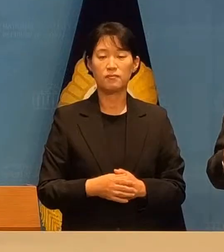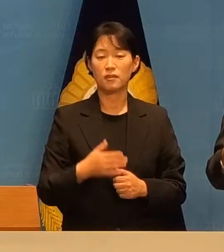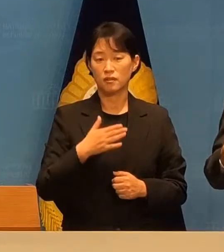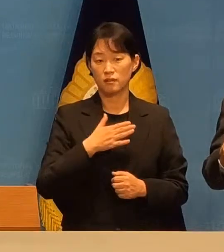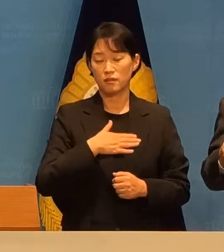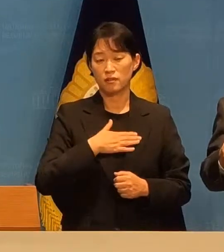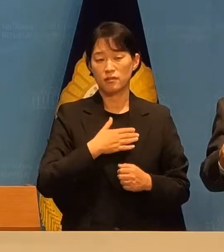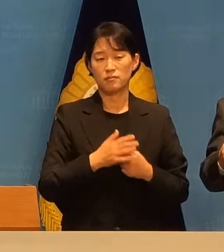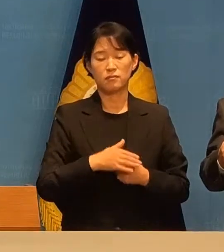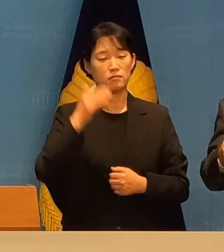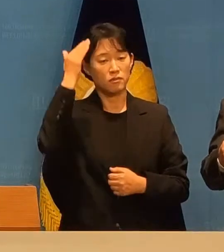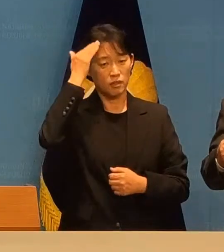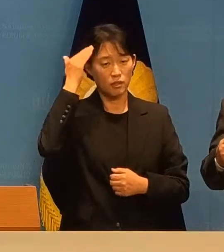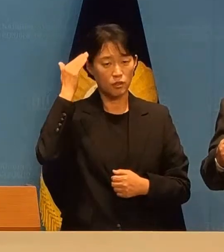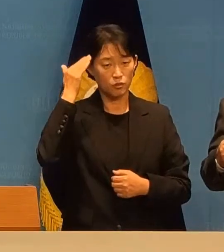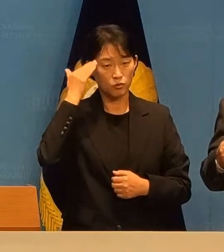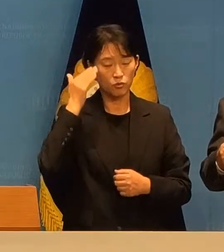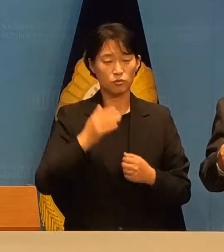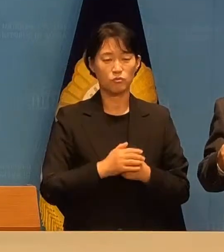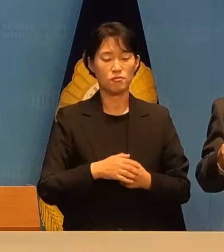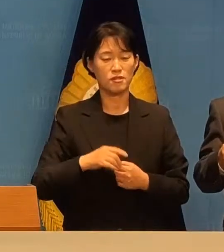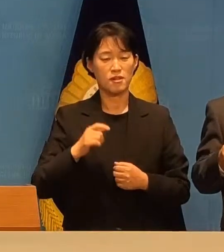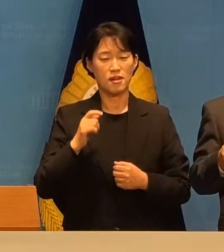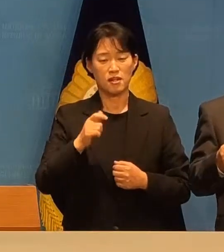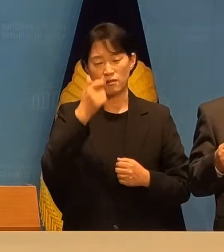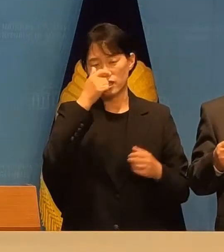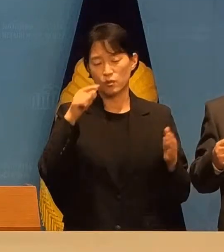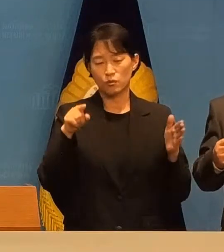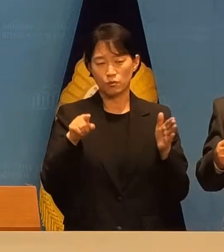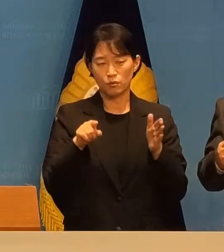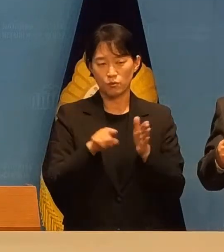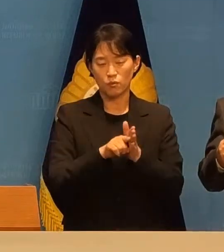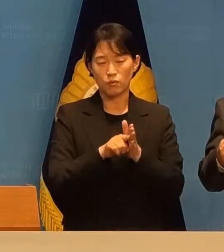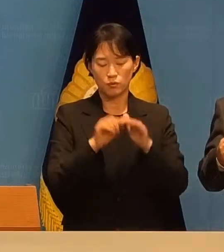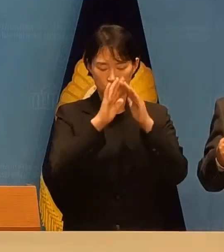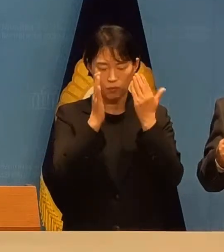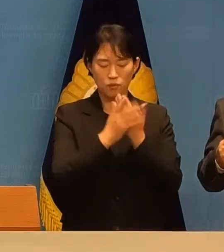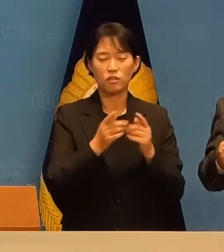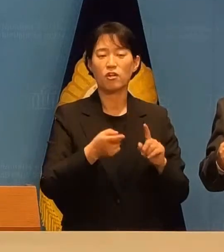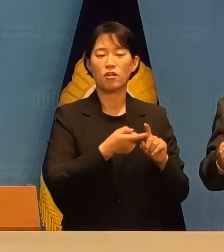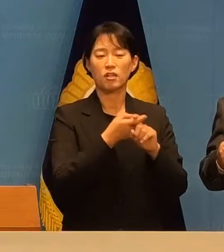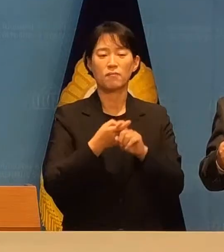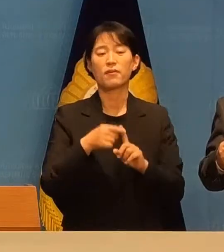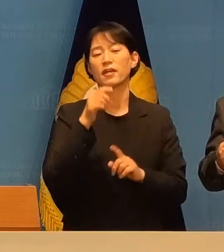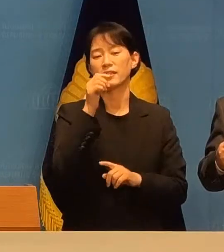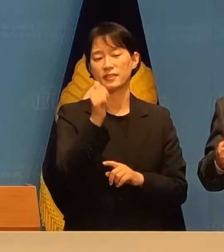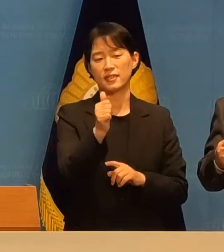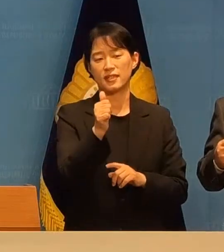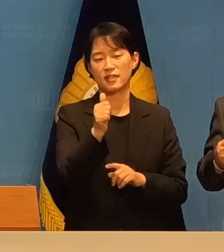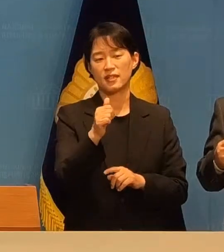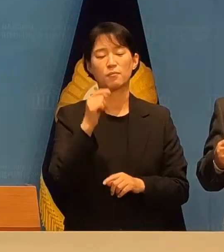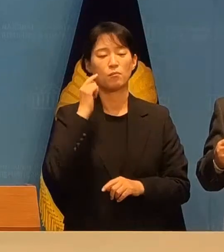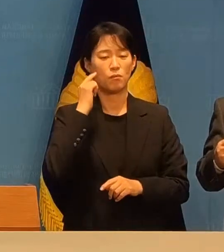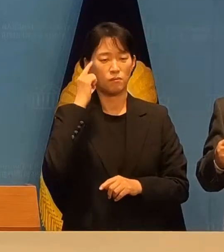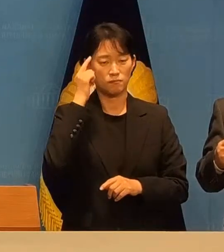저는 대한민국 광역 기독교 총연합회 대표회장 정영진